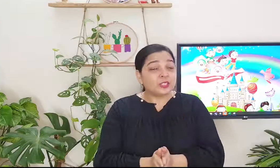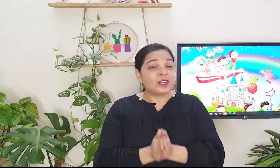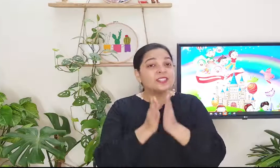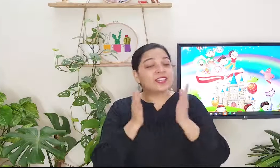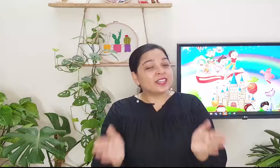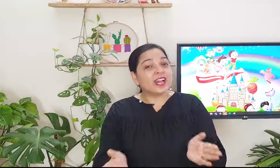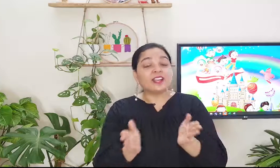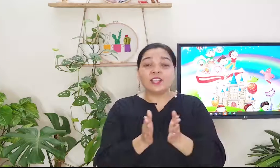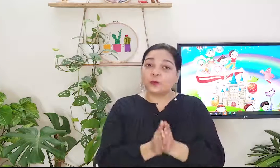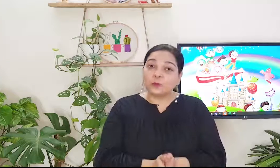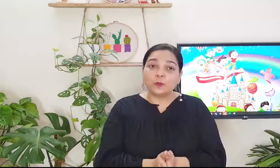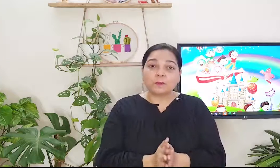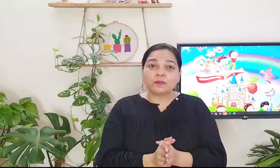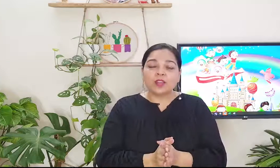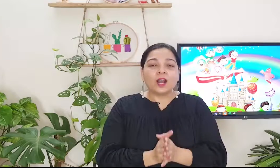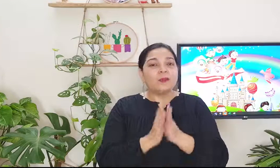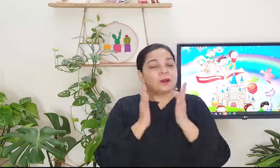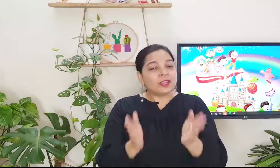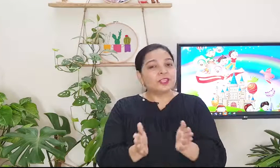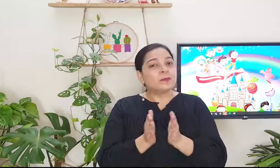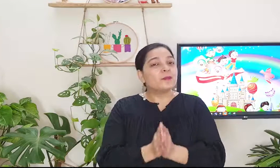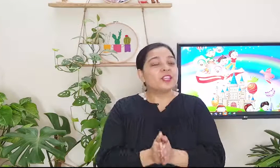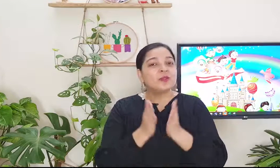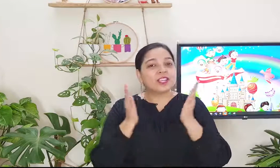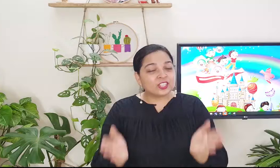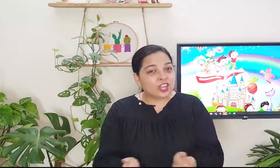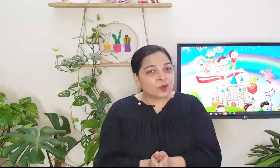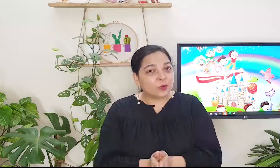হিসাবে আমাদের সর্বদা ঈশ্বরের কাজকে করতে হবে,